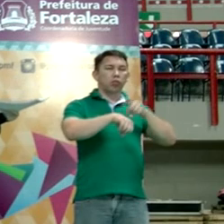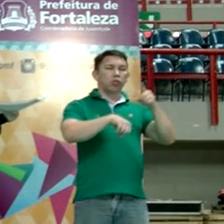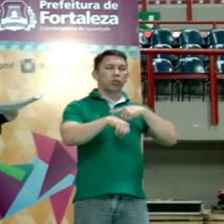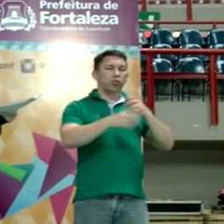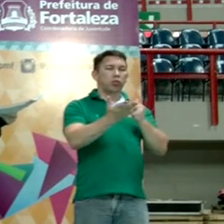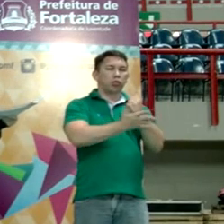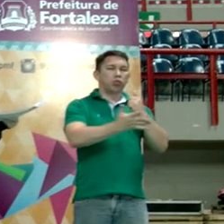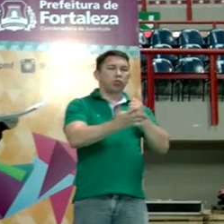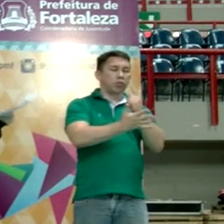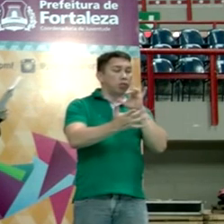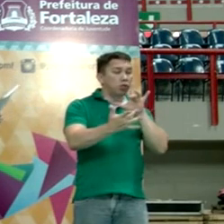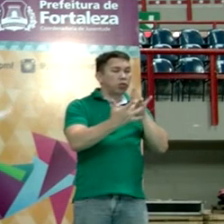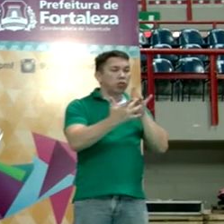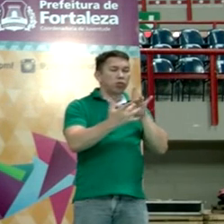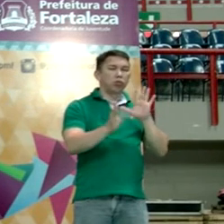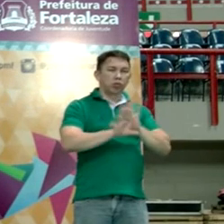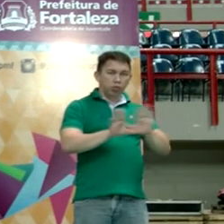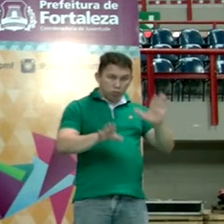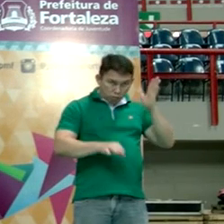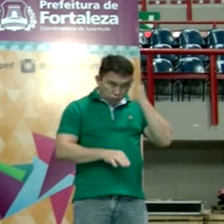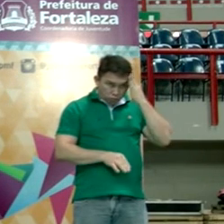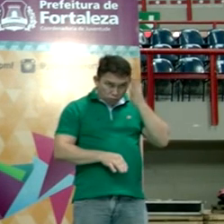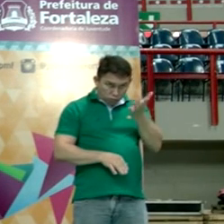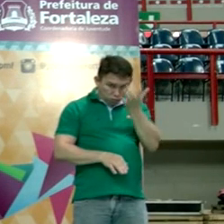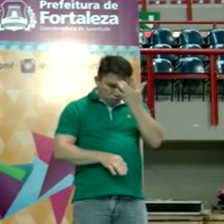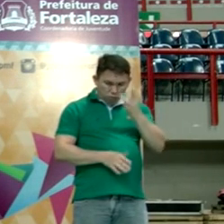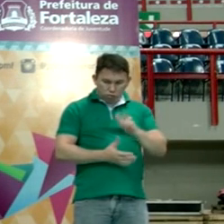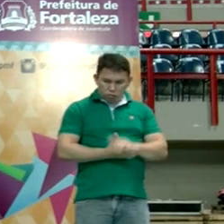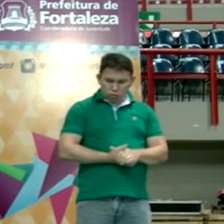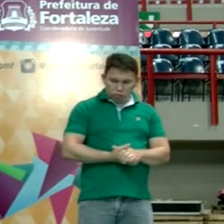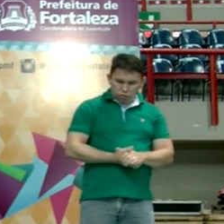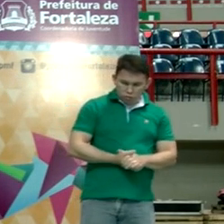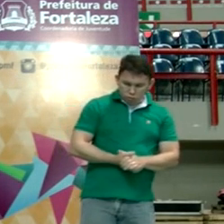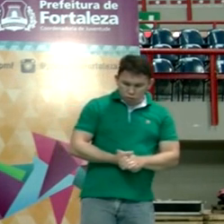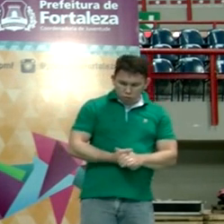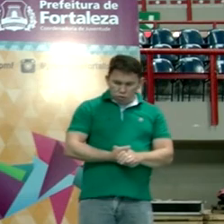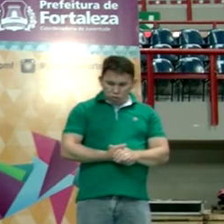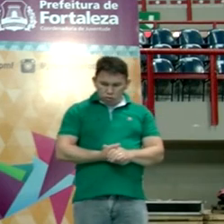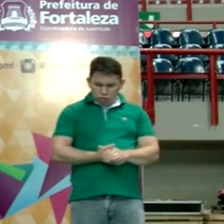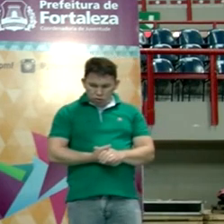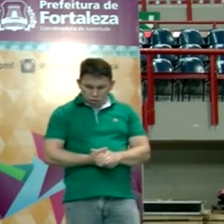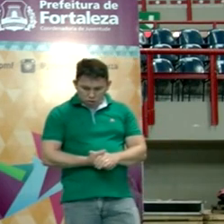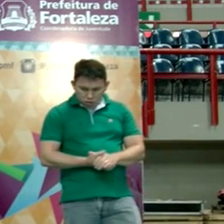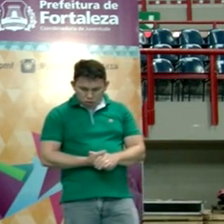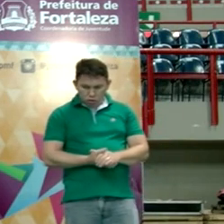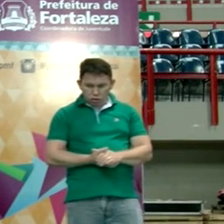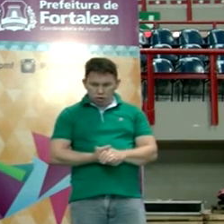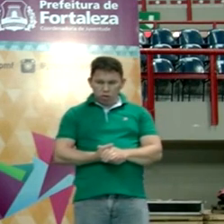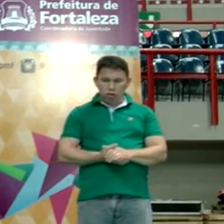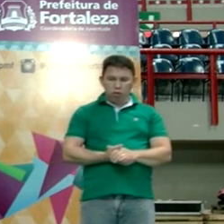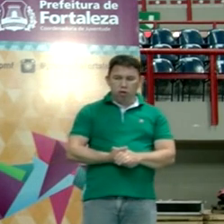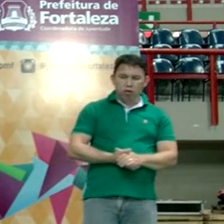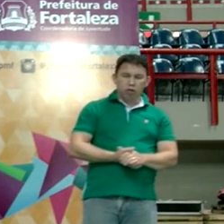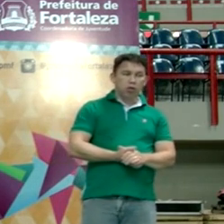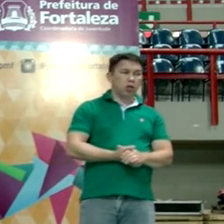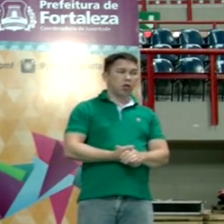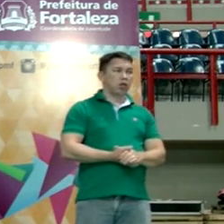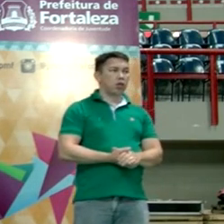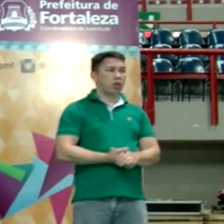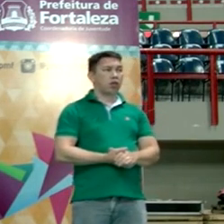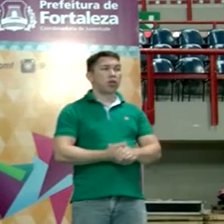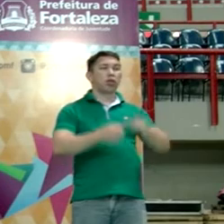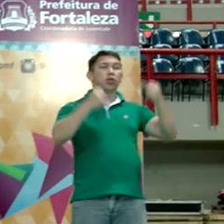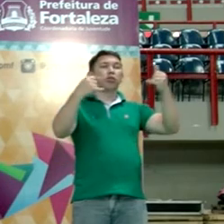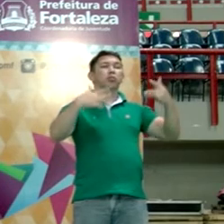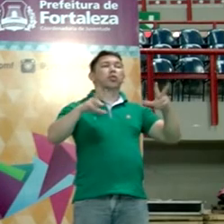com consumo. Beleza? Para você não esquecer nunca mais. Tá joia? Vamos para uma próxima conversa e para uma próxima questão. Aí